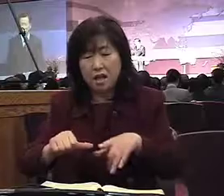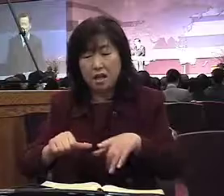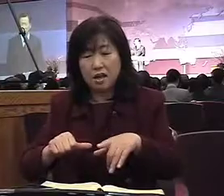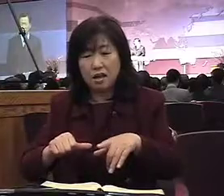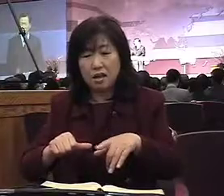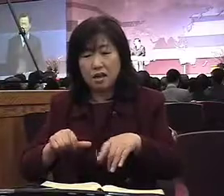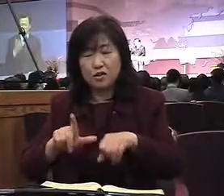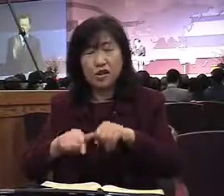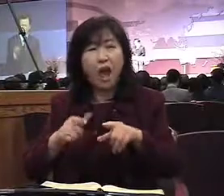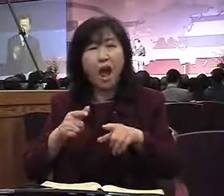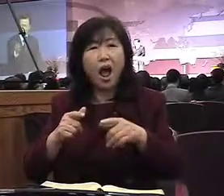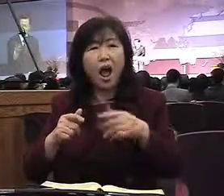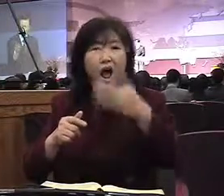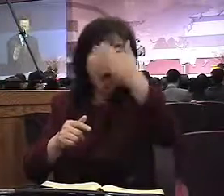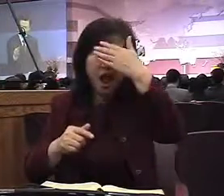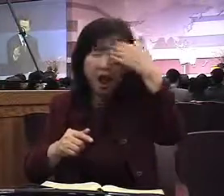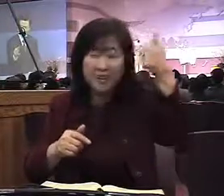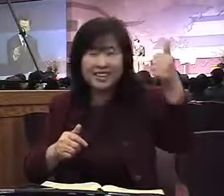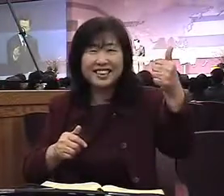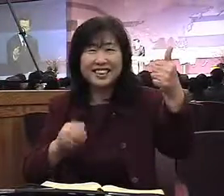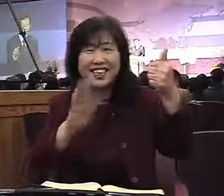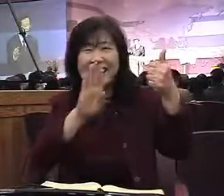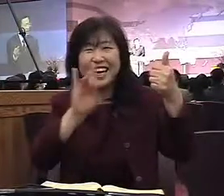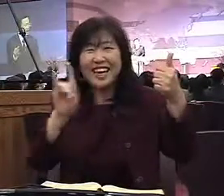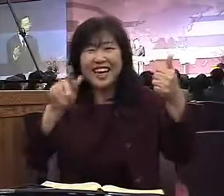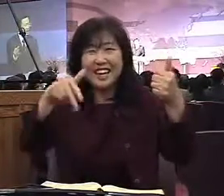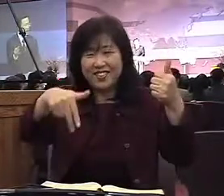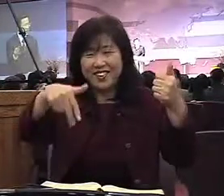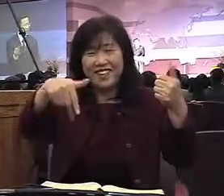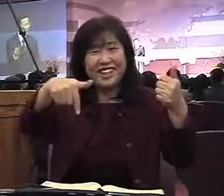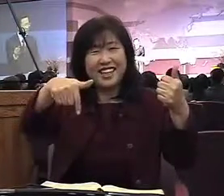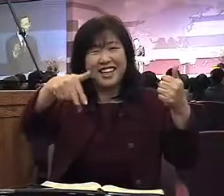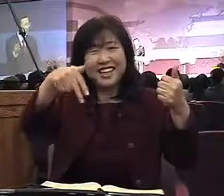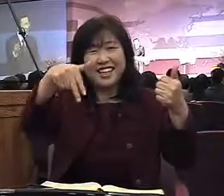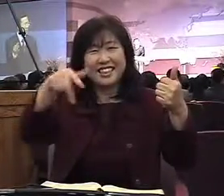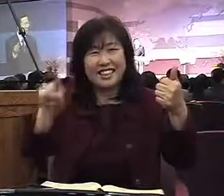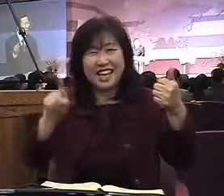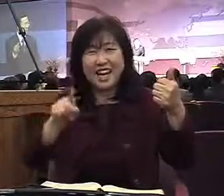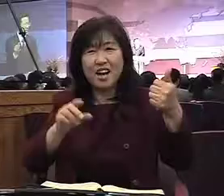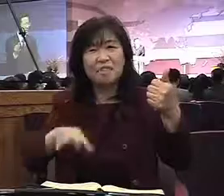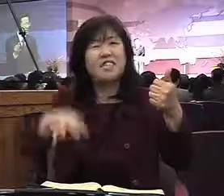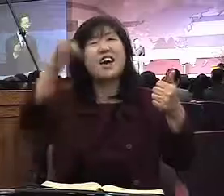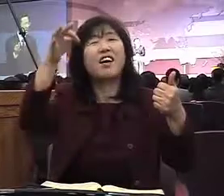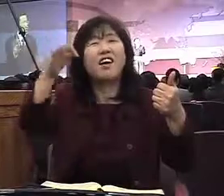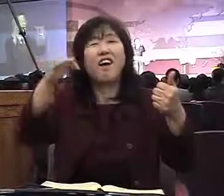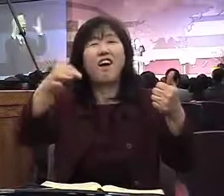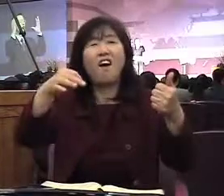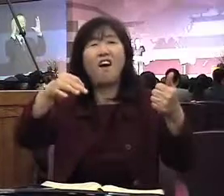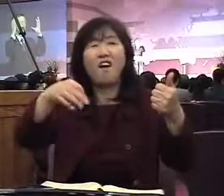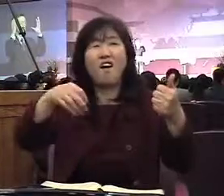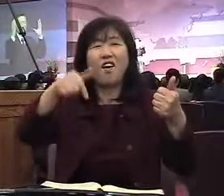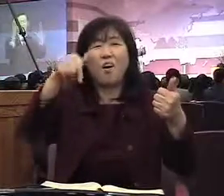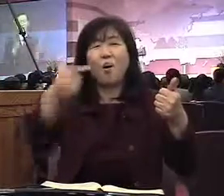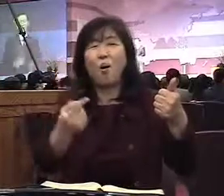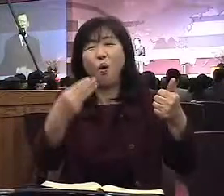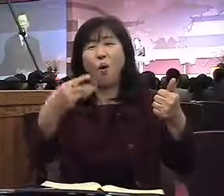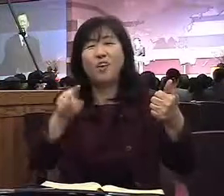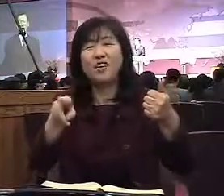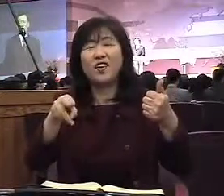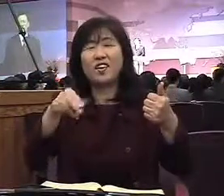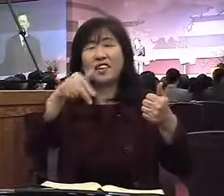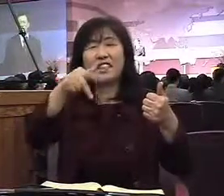되는 거예요. 왜요? 손자냐 백자냐. 그렇죠? 손자냐 백자냐. 애가 막 꼬리 축한 일이